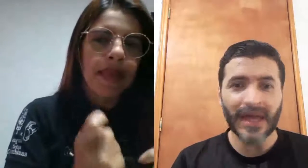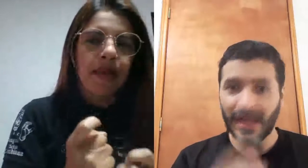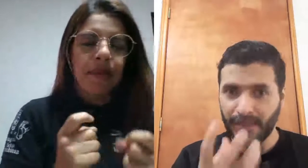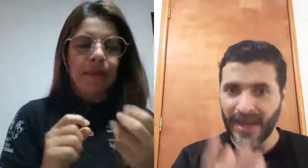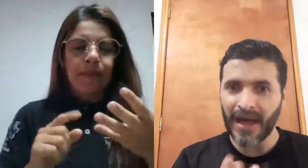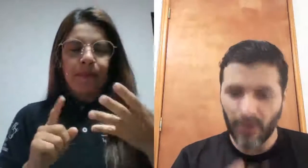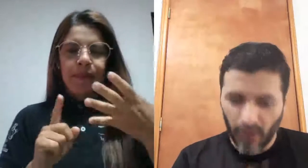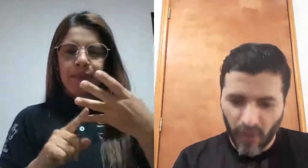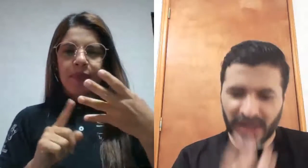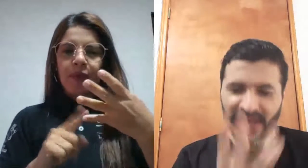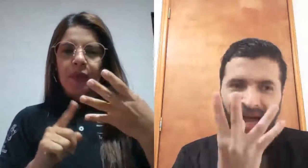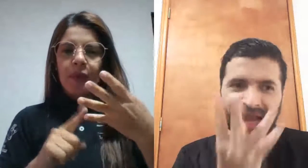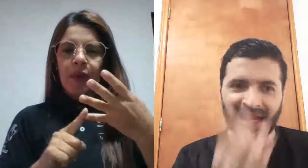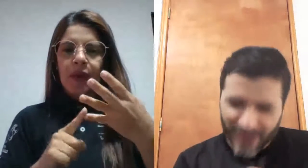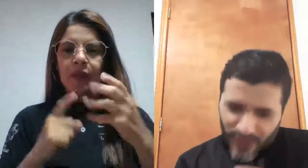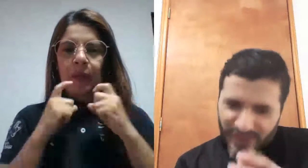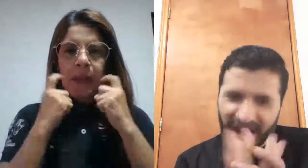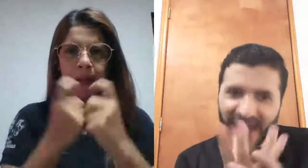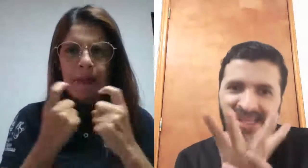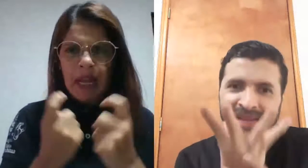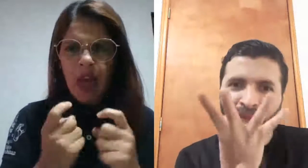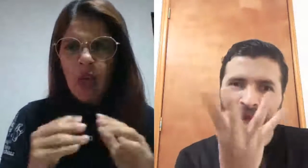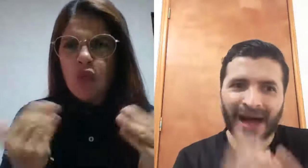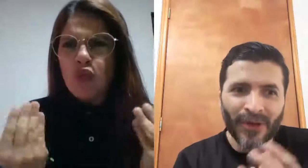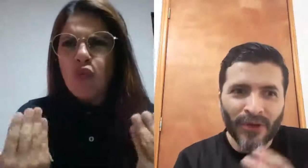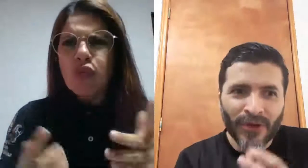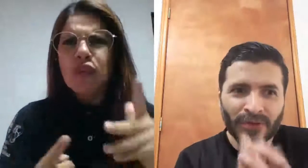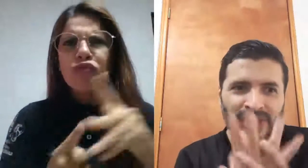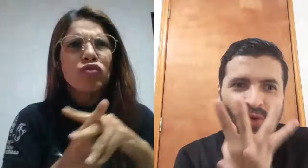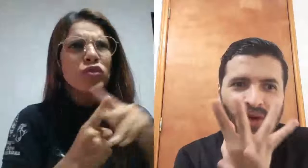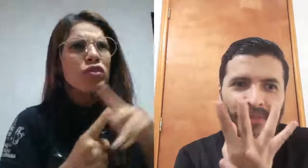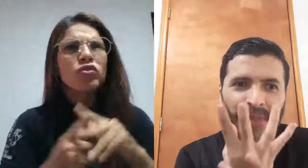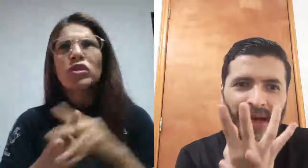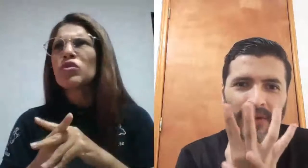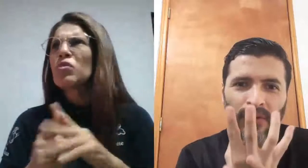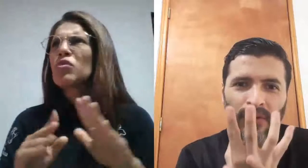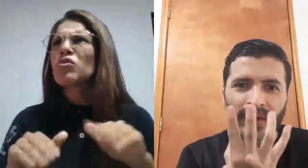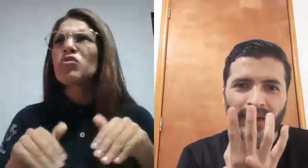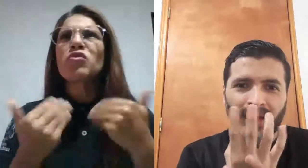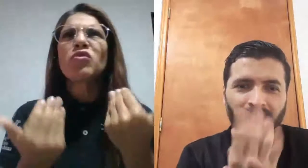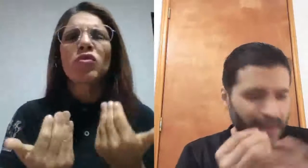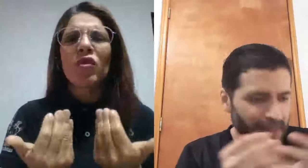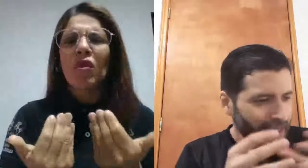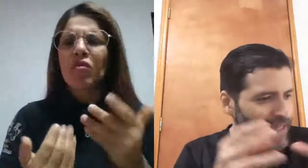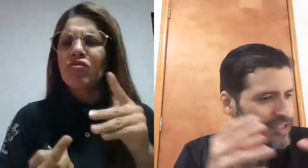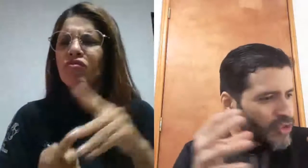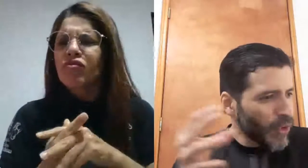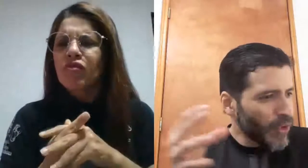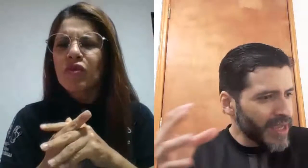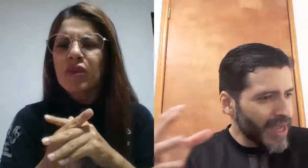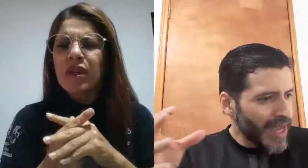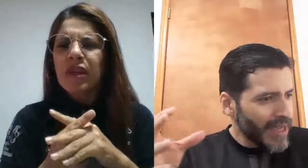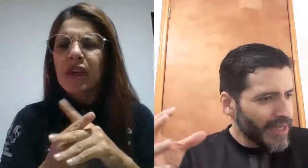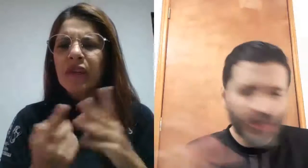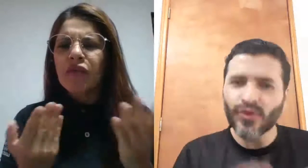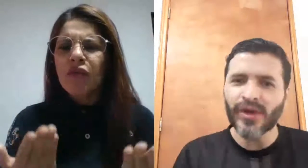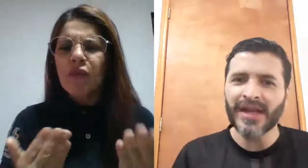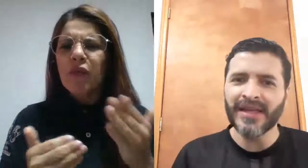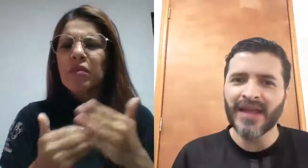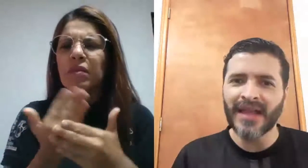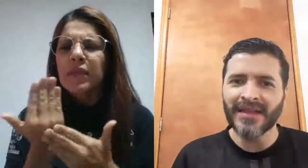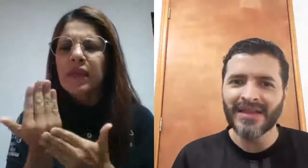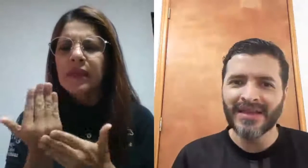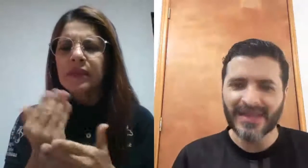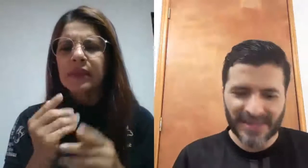Cuarto, el pecado original, de dónde nace el pecado, de dónde surge el pecado. Y la historia y